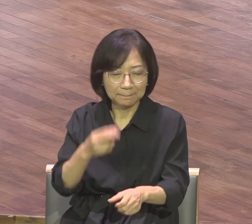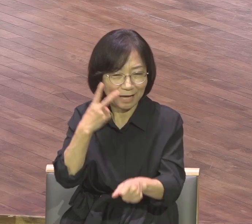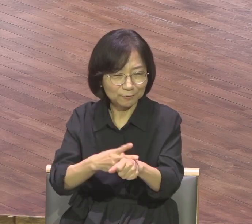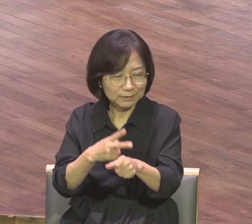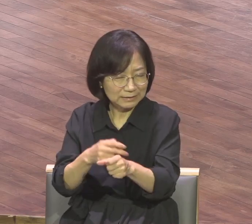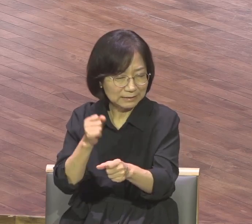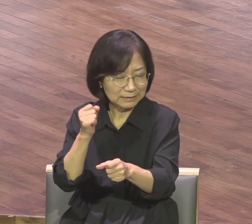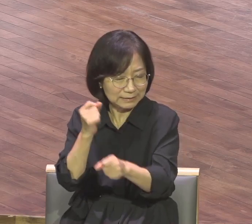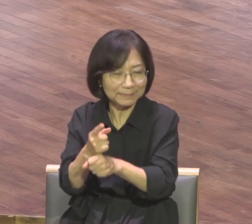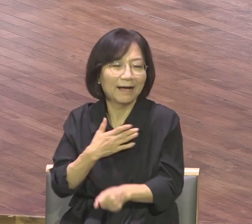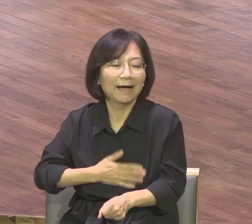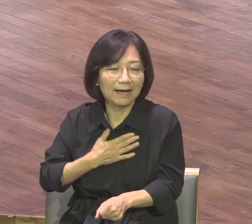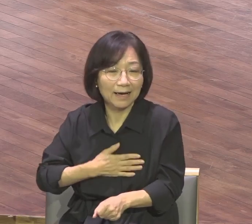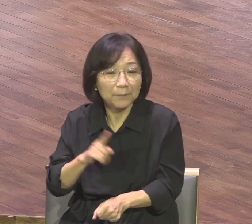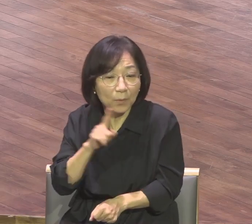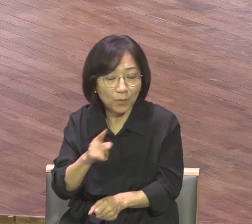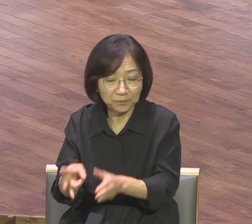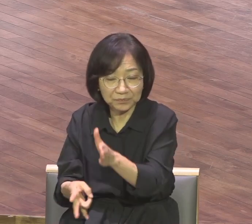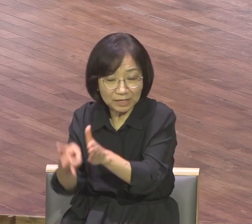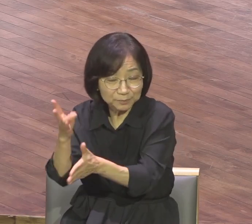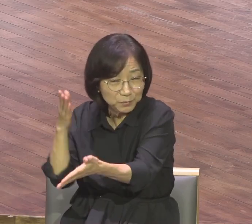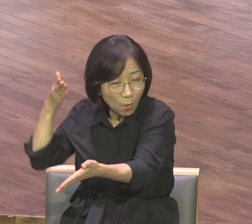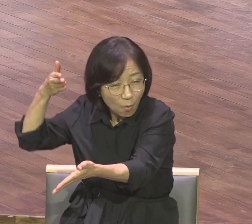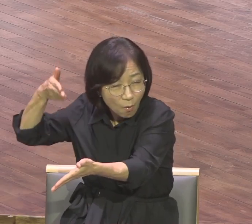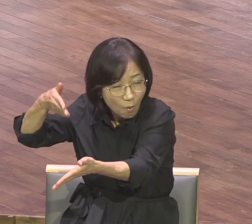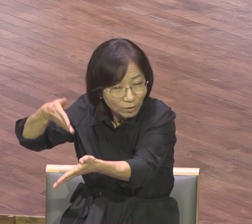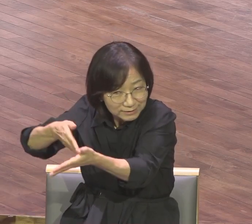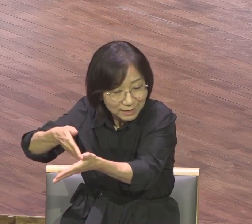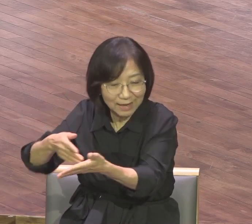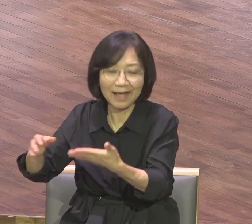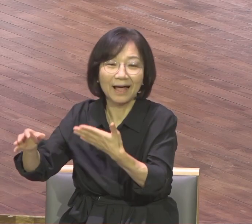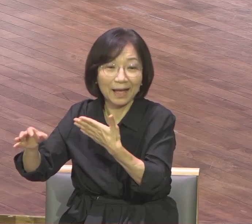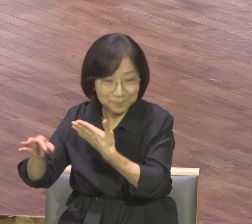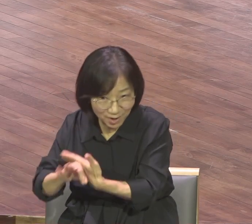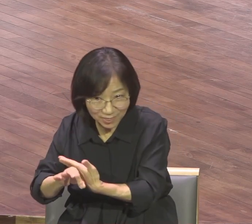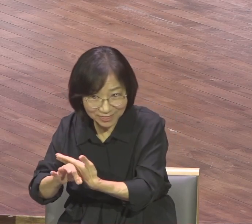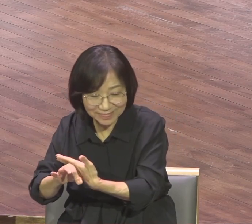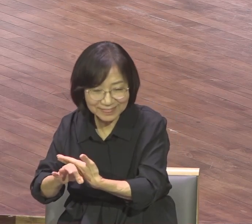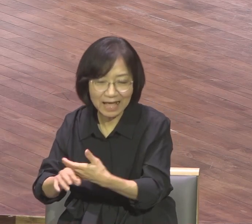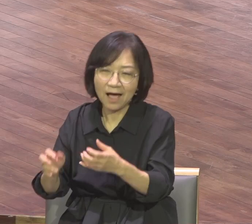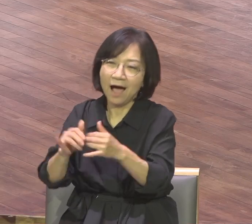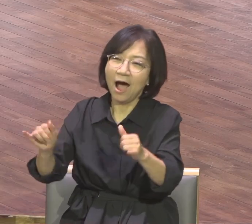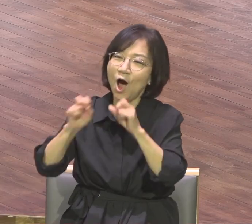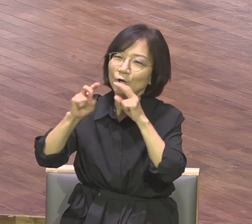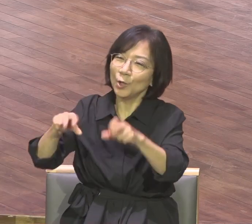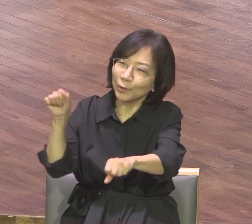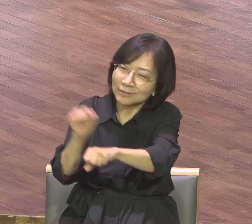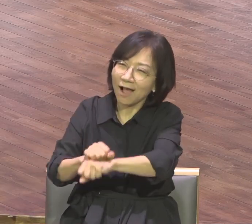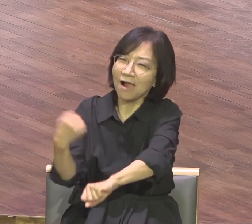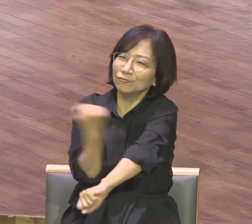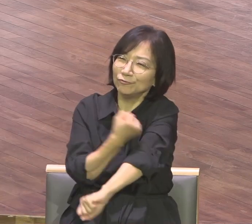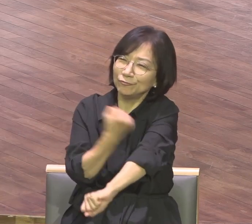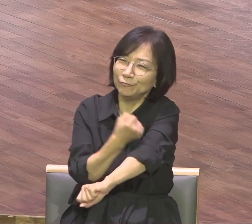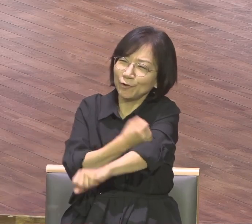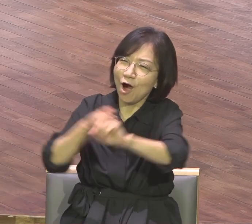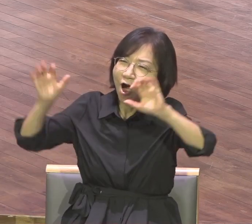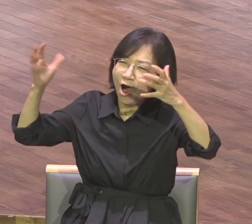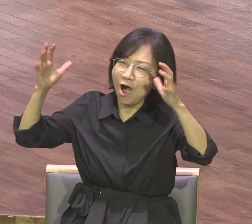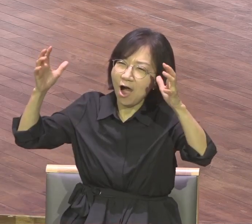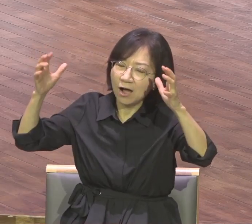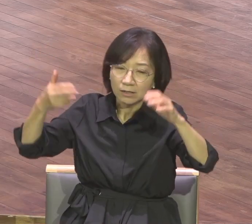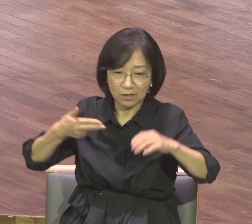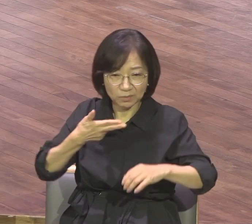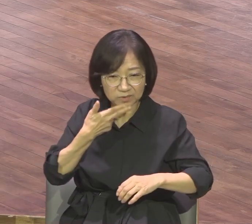있었어요. 예루살렘에 가면 선교 사역을 잘 마쳤다, 수고했다, 환영하는 것이